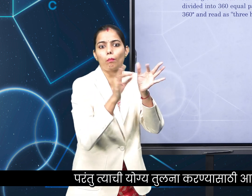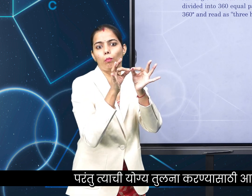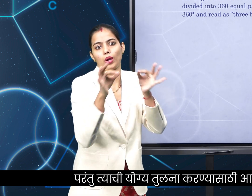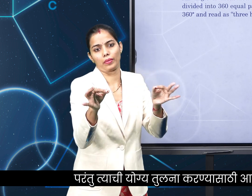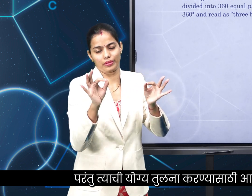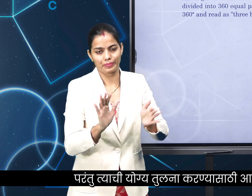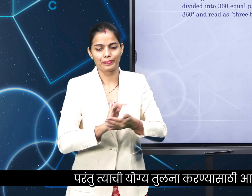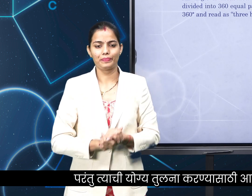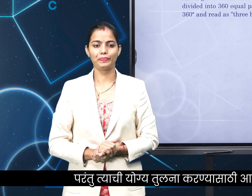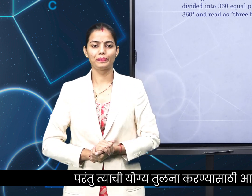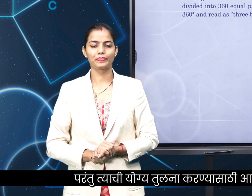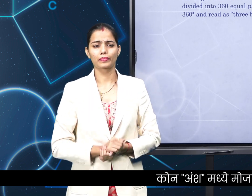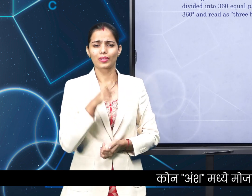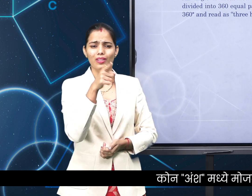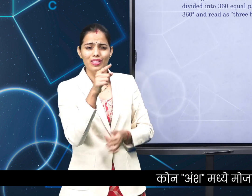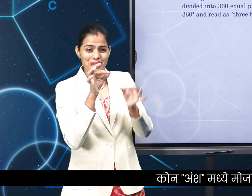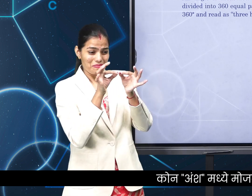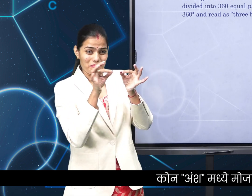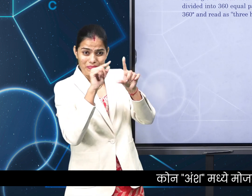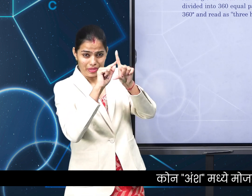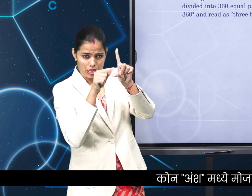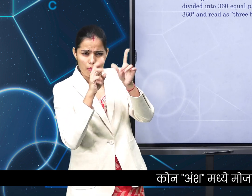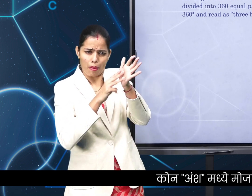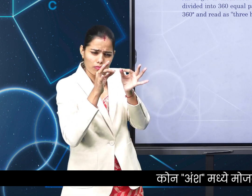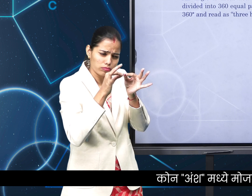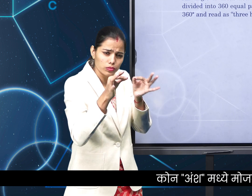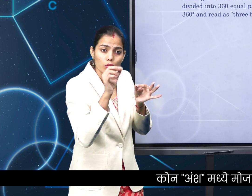तो मोजावा लागेल. कोन अंश मध्ये मोजला जातो.